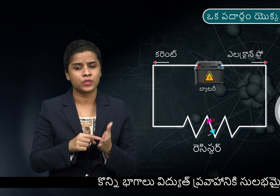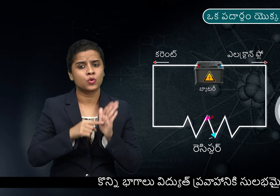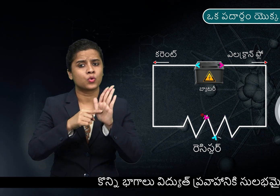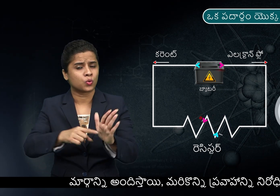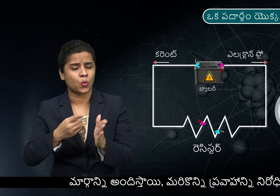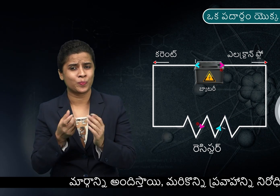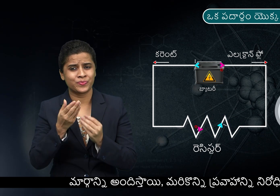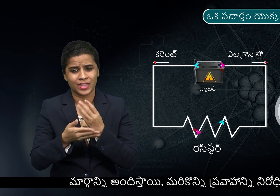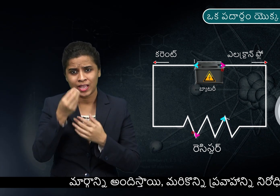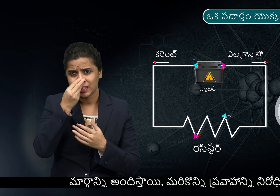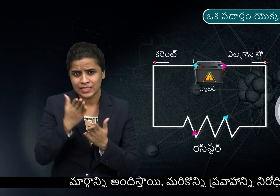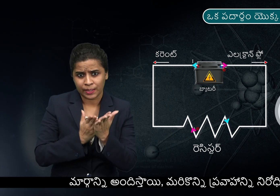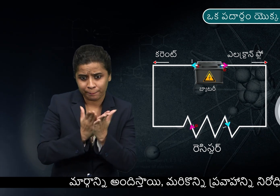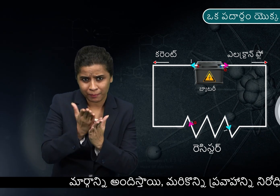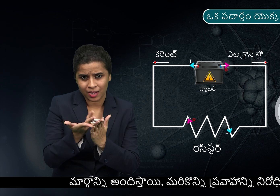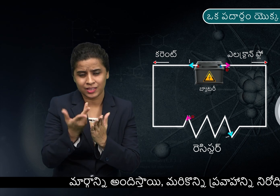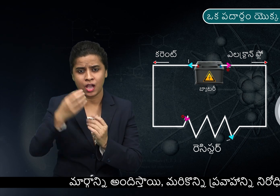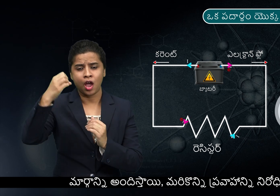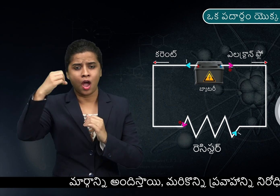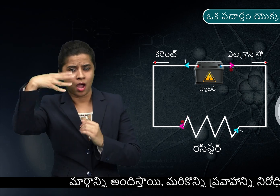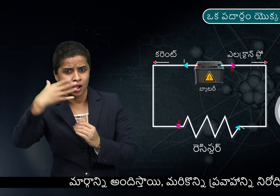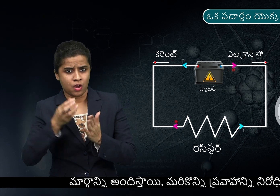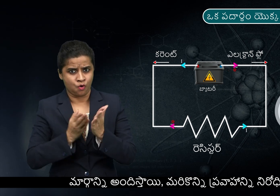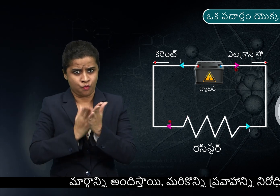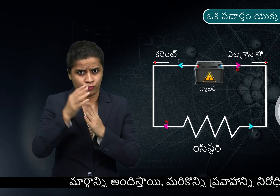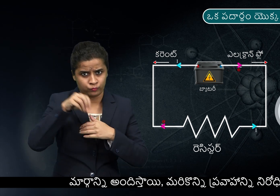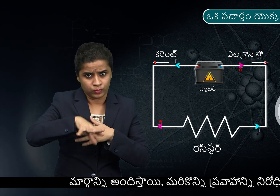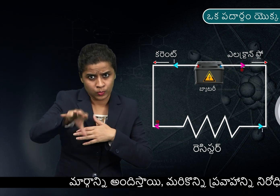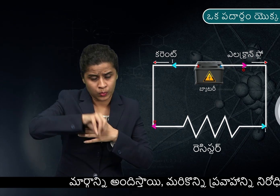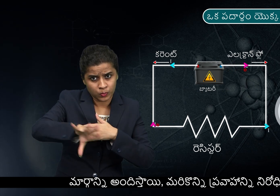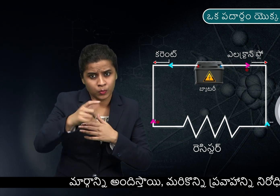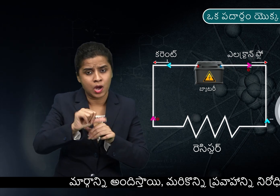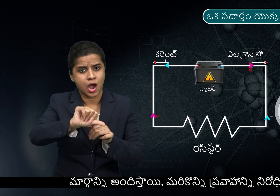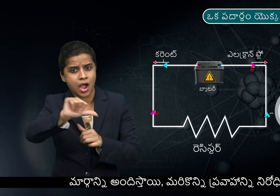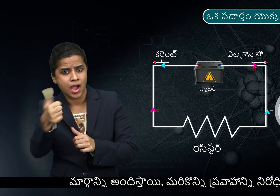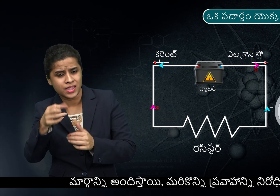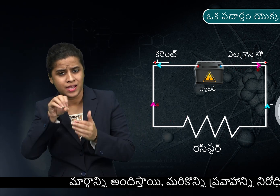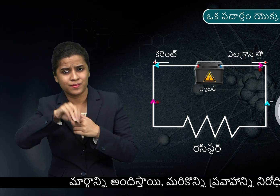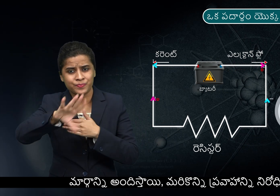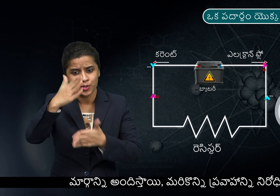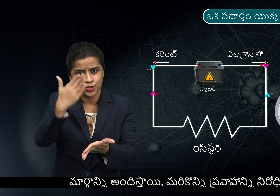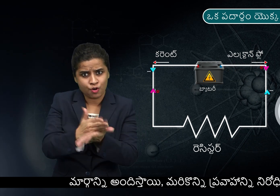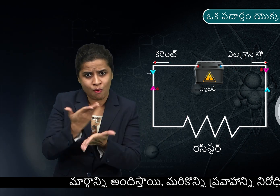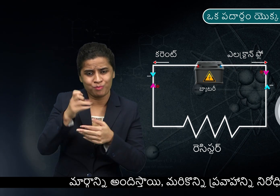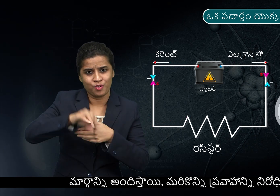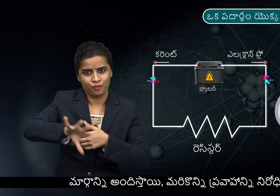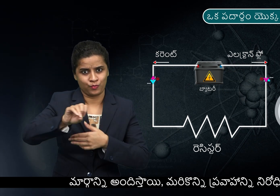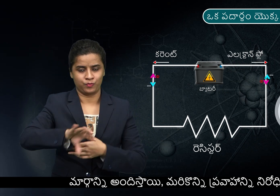ప్రవాహానికి సులభమైన మార్గాన్ని అందిస్తాయి, మరికొన్ని ప్రవాహాన్ని నిరోధిస్తాయి.